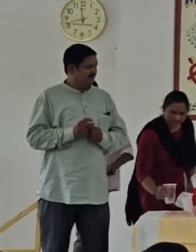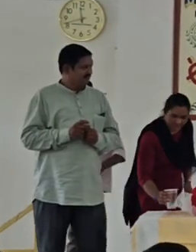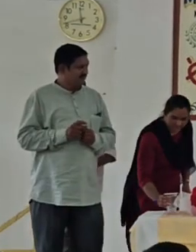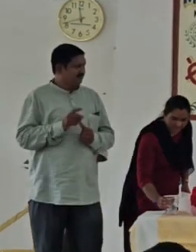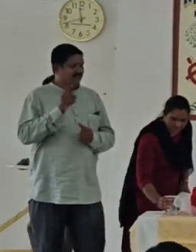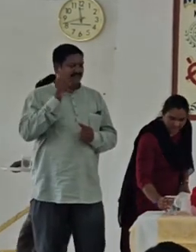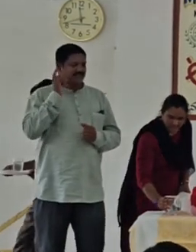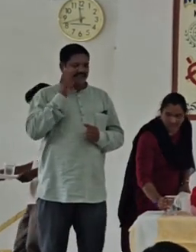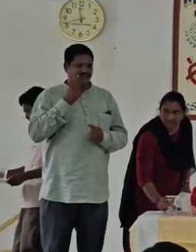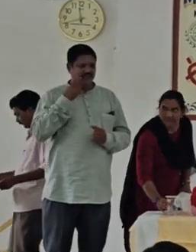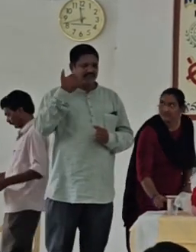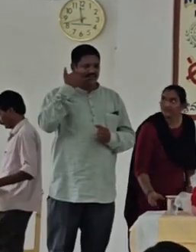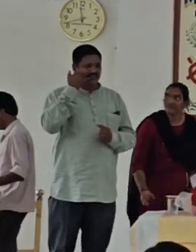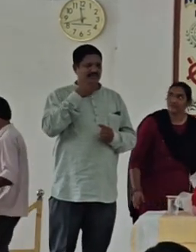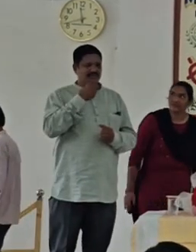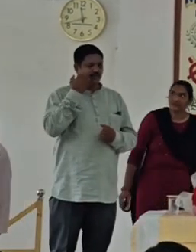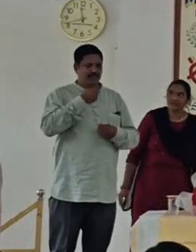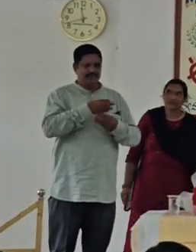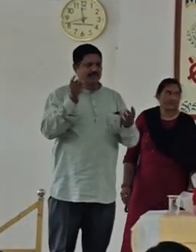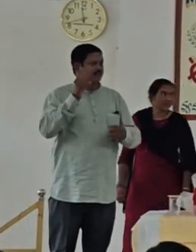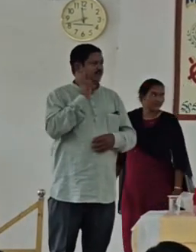ఉండాలి.